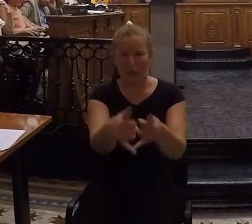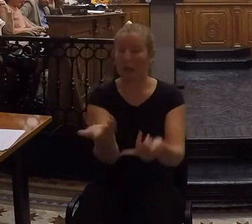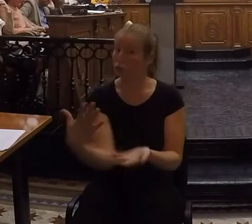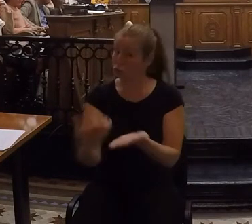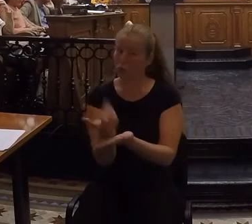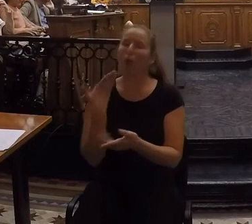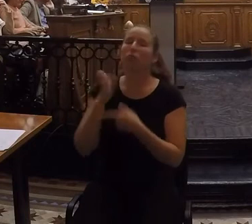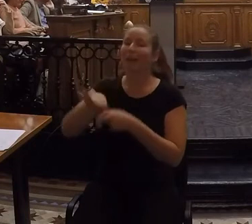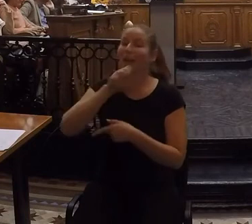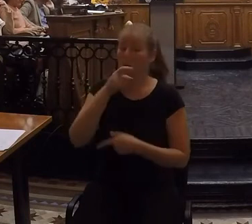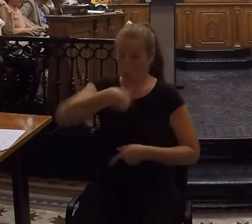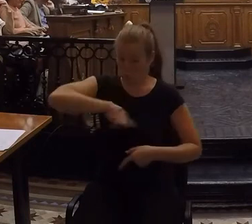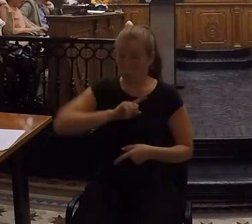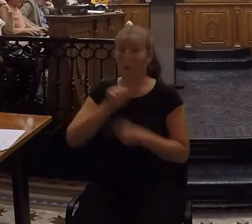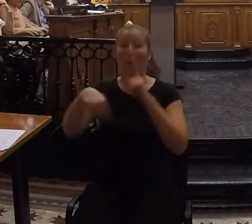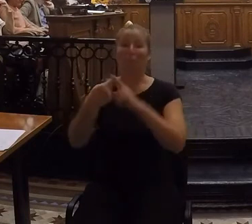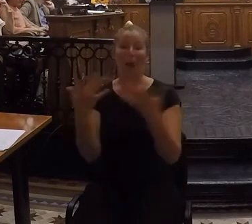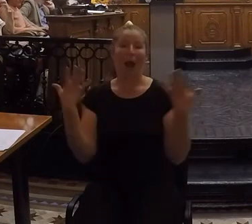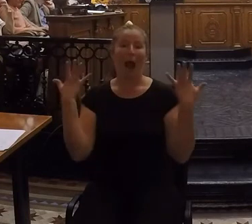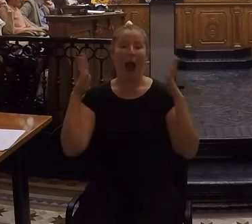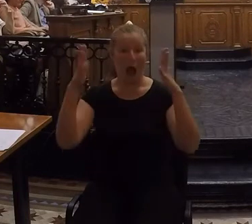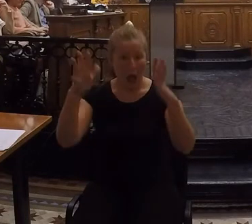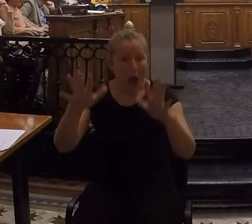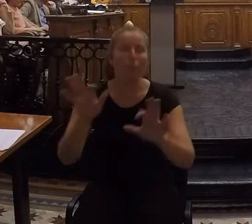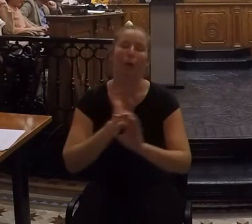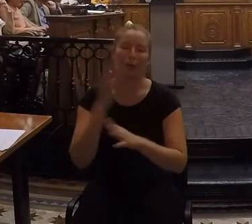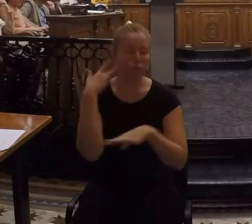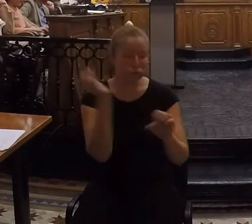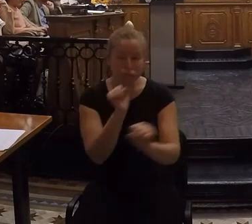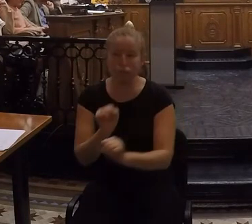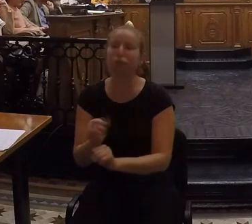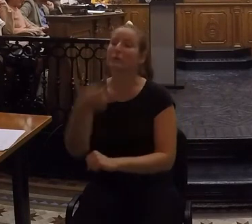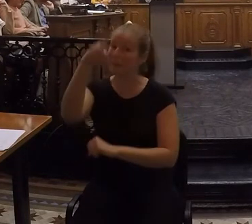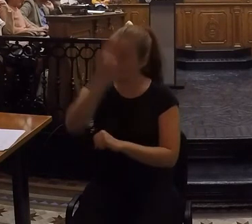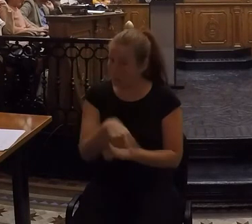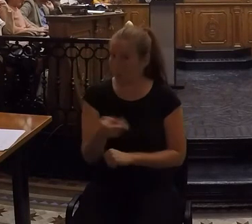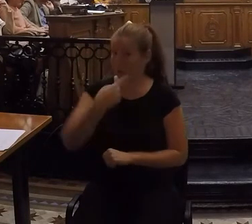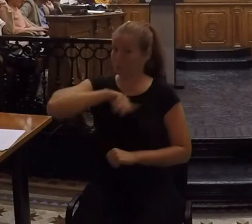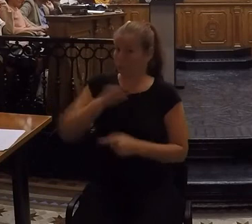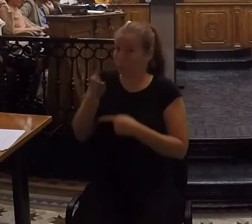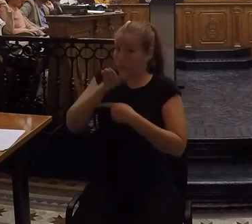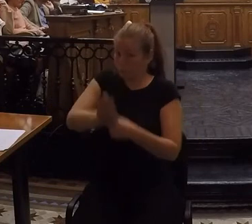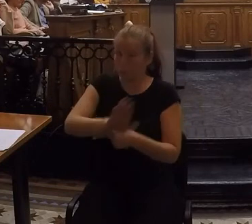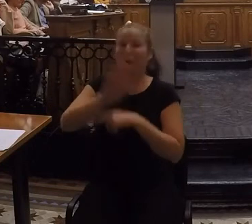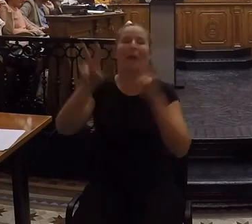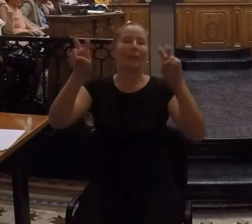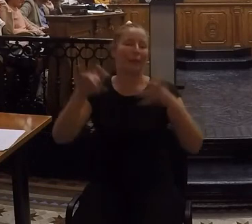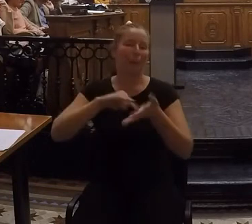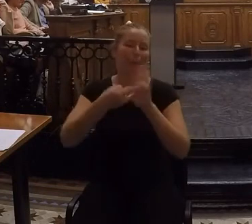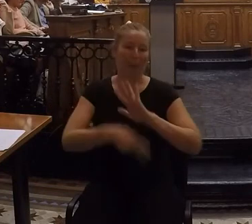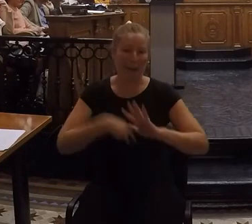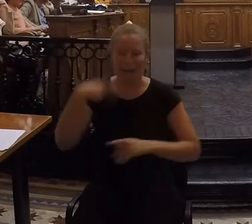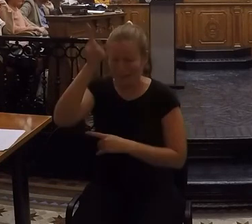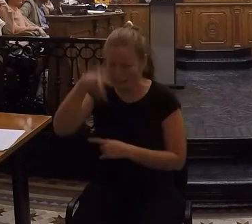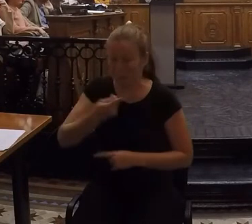moción del replantado de arbolados la presentamos nosotros, la moción de crear una comisión de plan general la presentamos nosotros, que